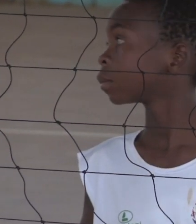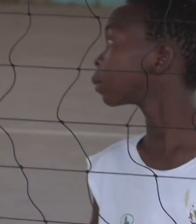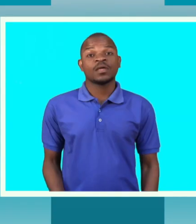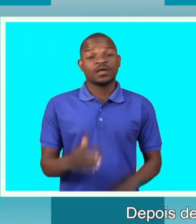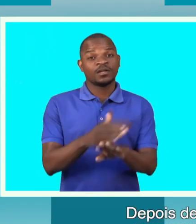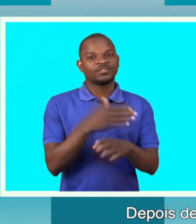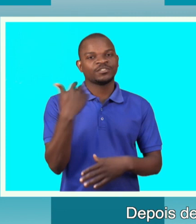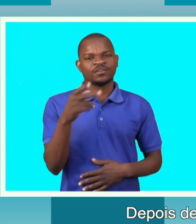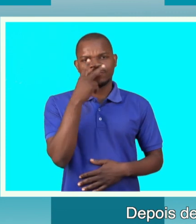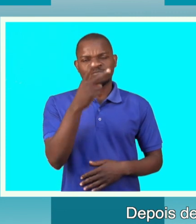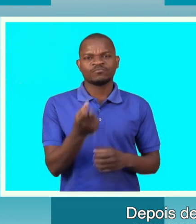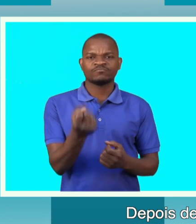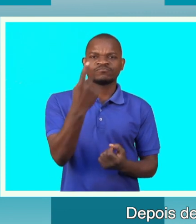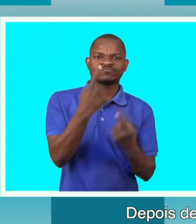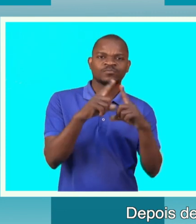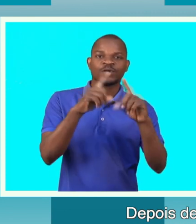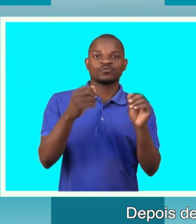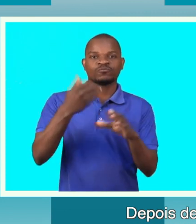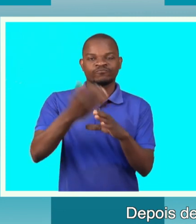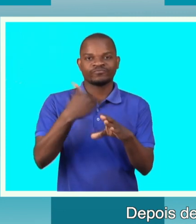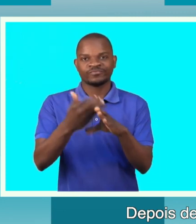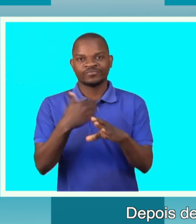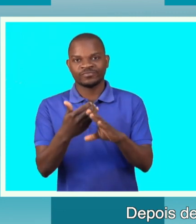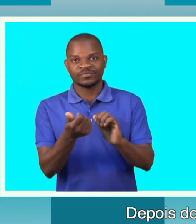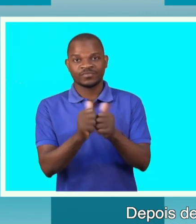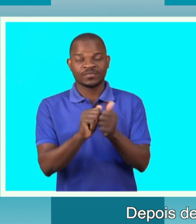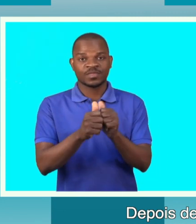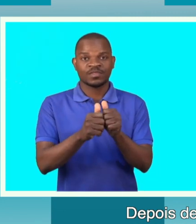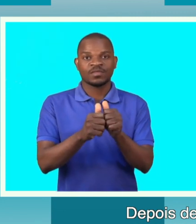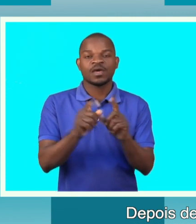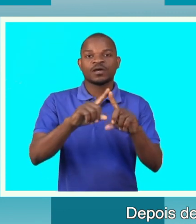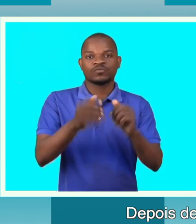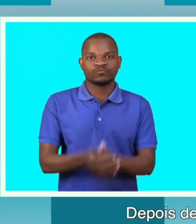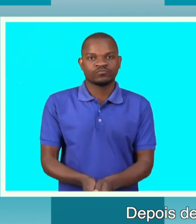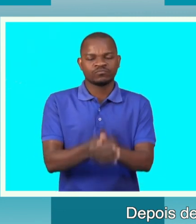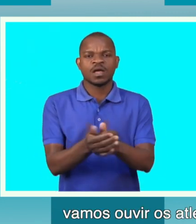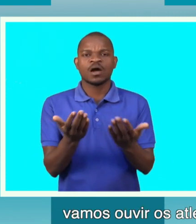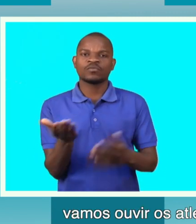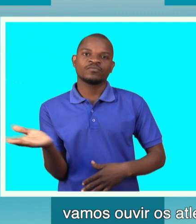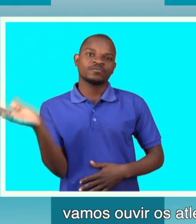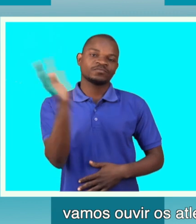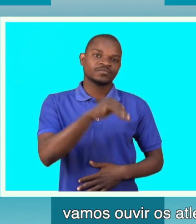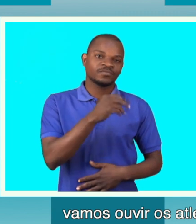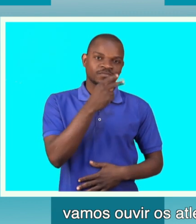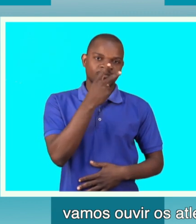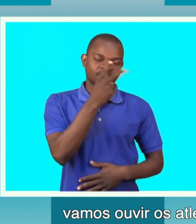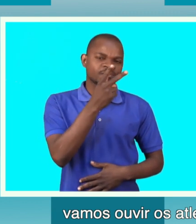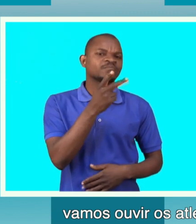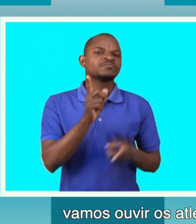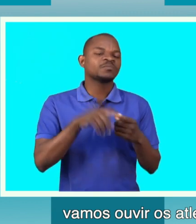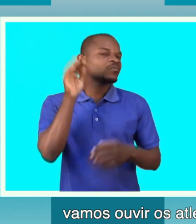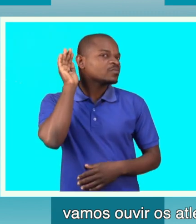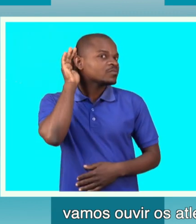Depois temos acompanhado aqui alguns trechos do jogo de futsal e voleibol sentado. Já a seguir vamos